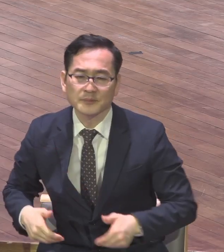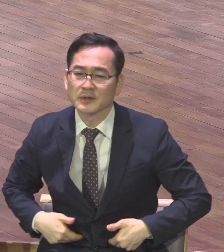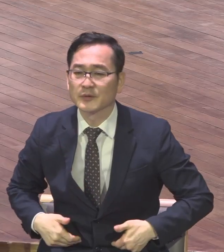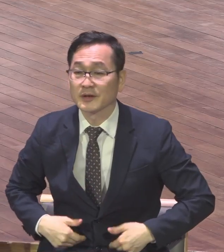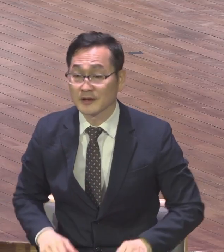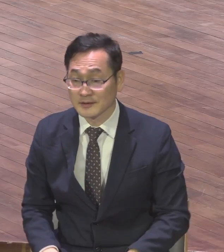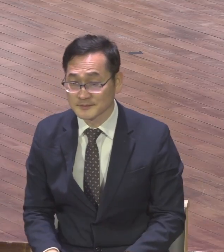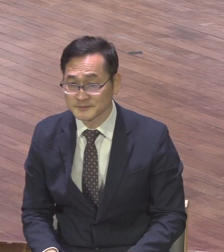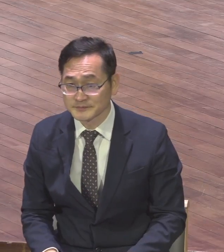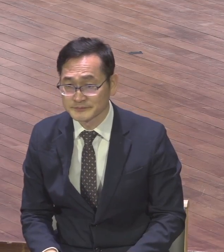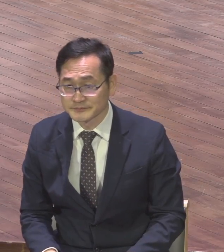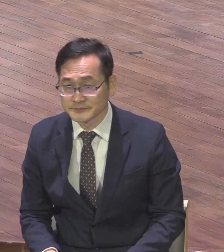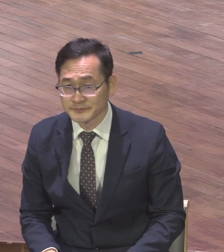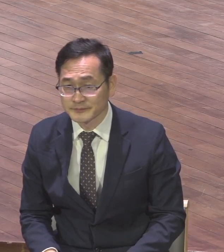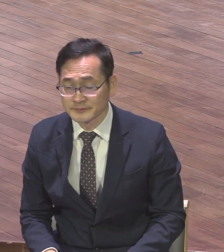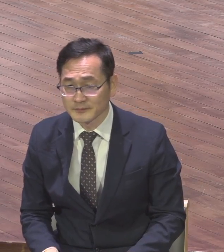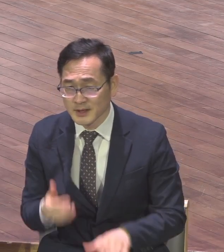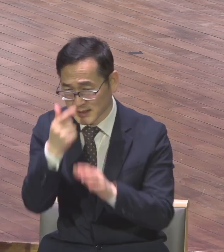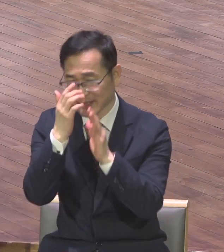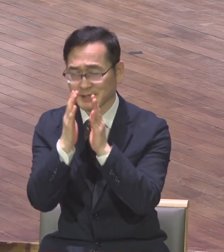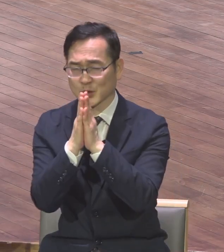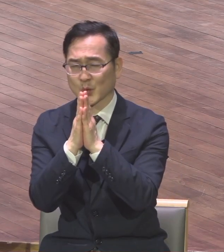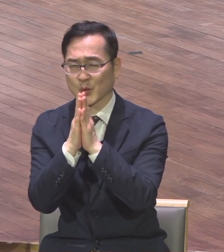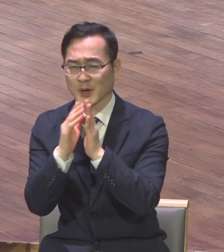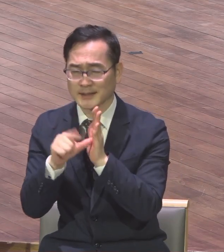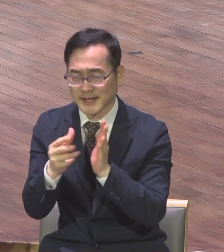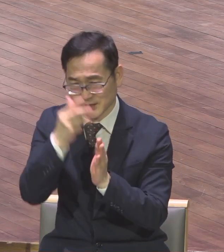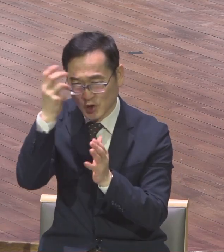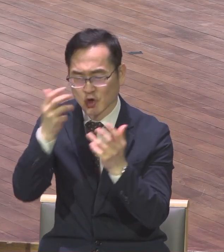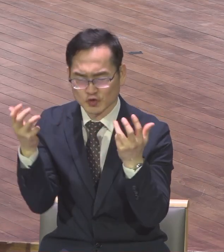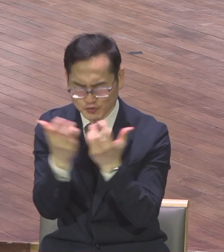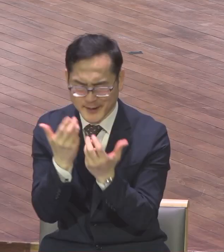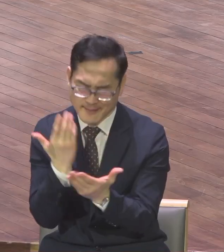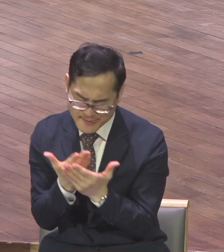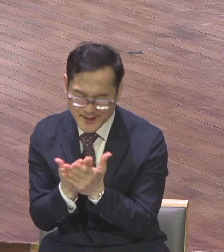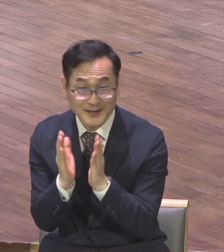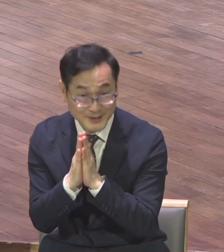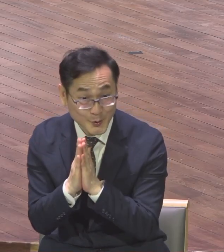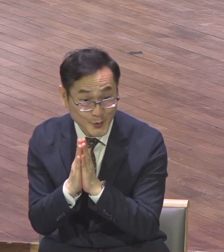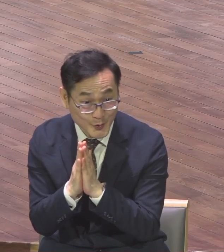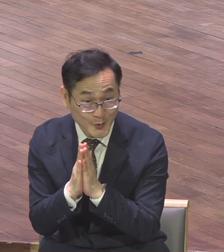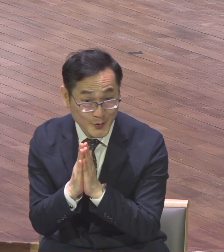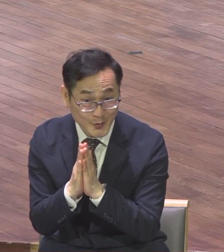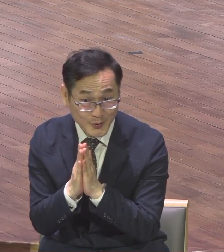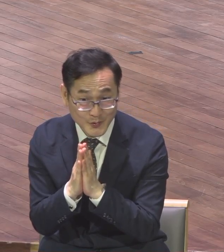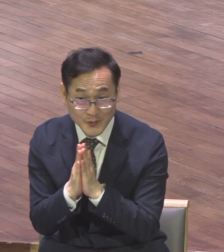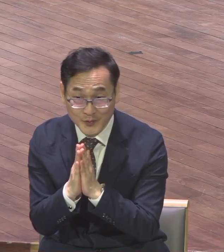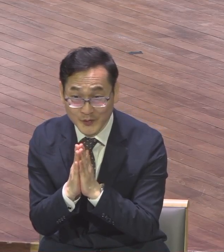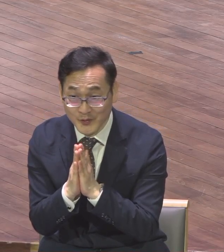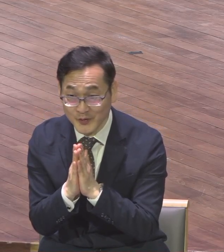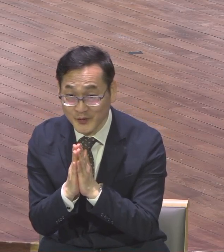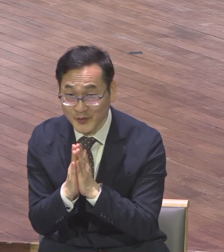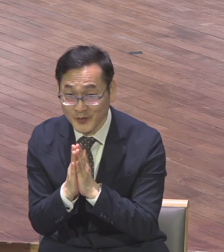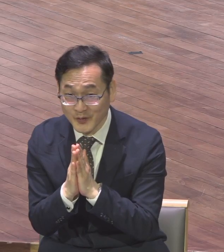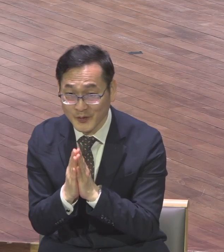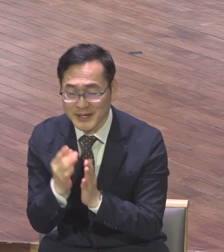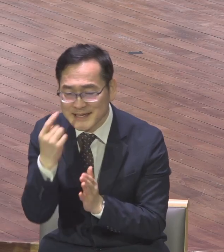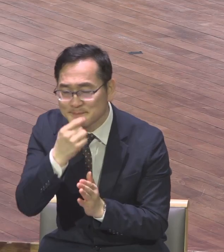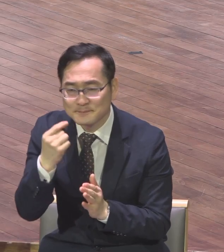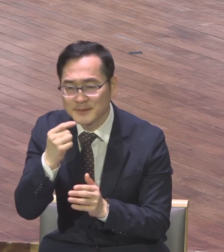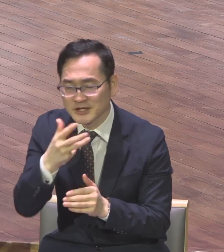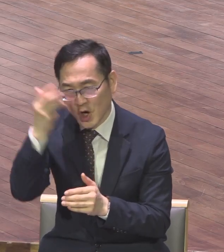쉽게 설명하면요, 우리가 기도할 때 성령 충만 달라고 기도하잖아요. 그런데 문제는요, 이렇게 입으로는